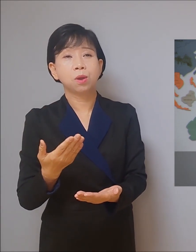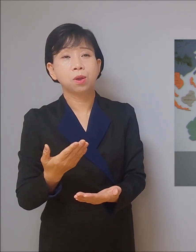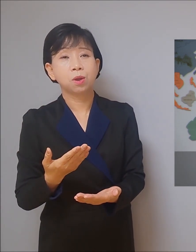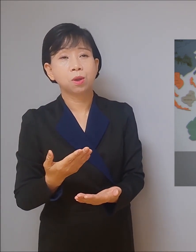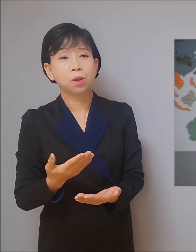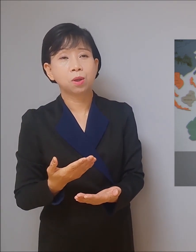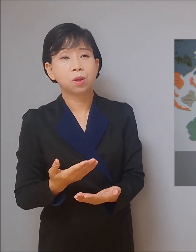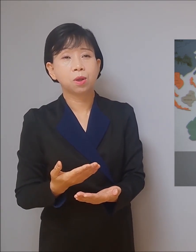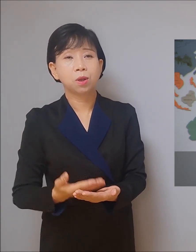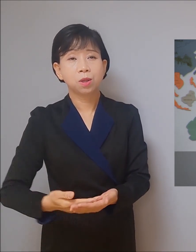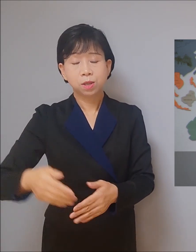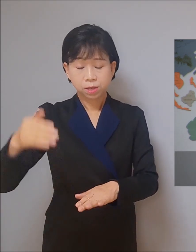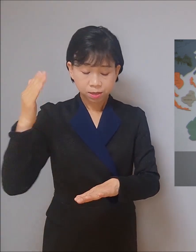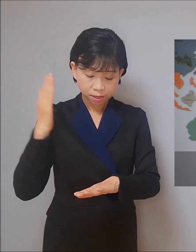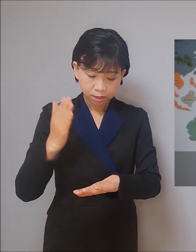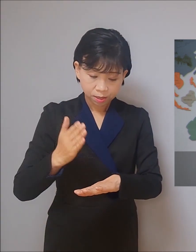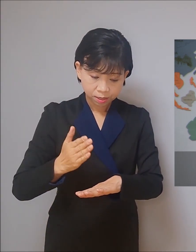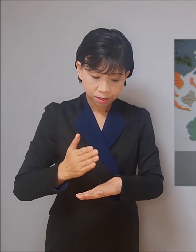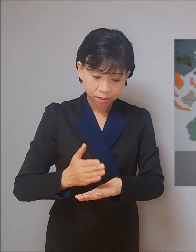하소서.